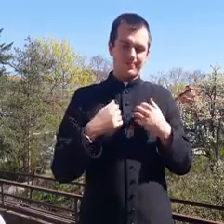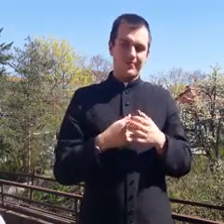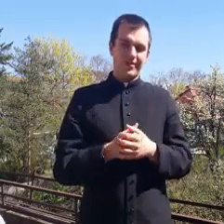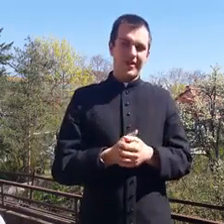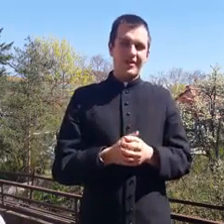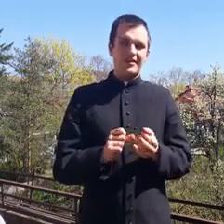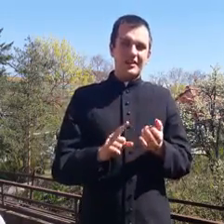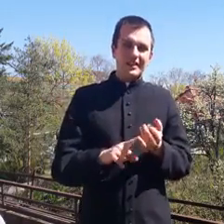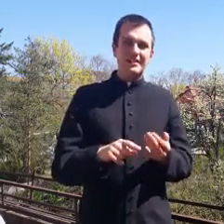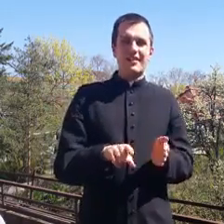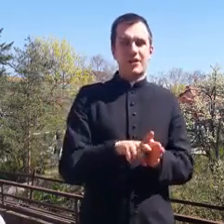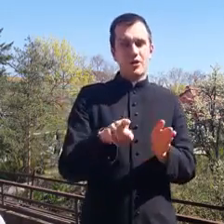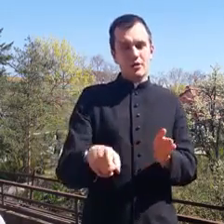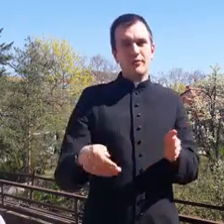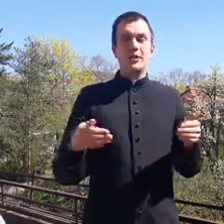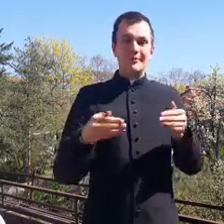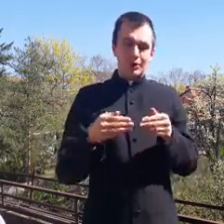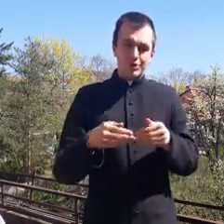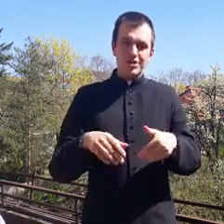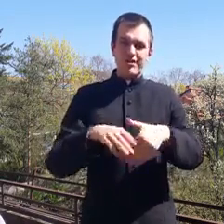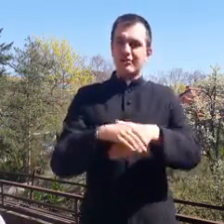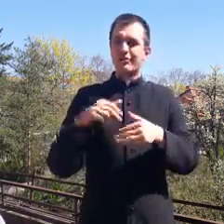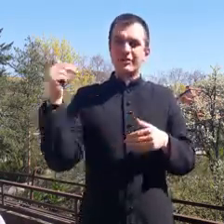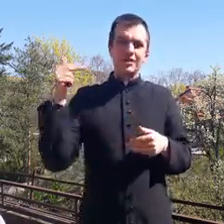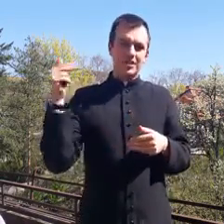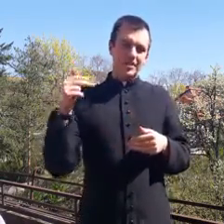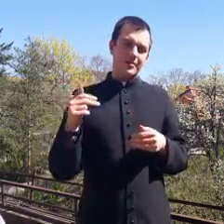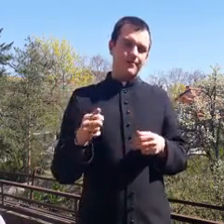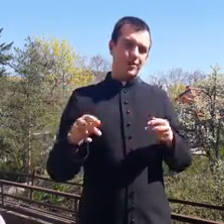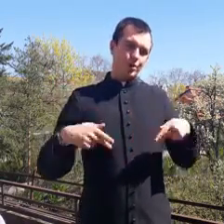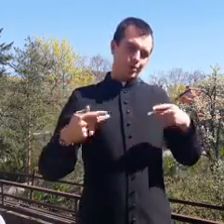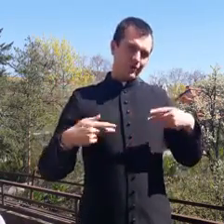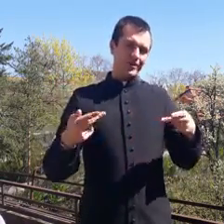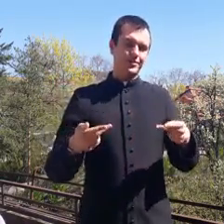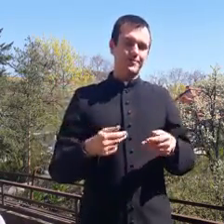i dlatego można w niedzielę gotować